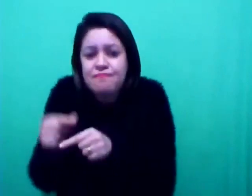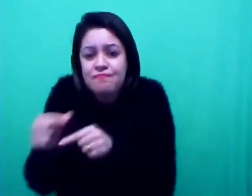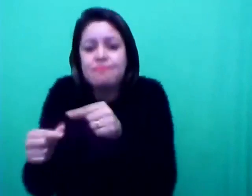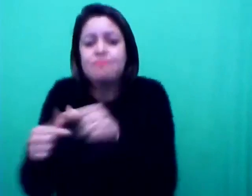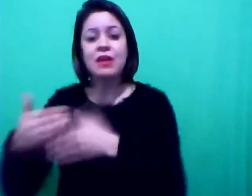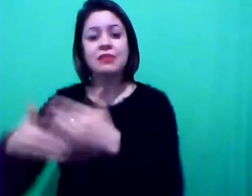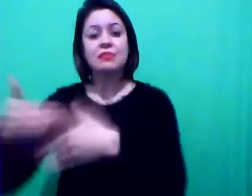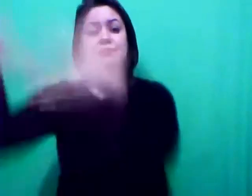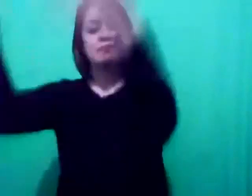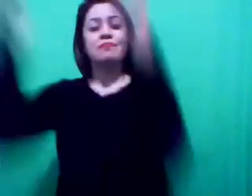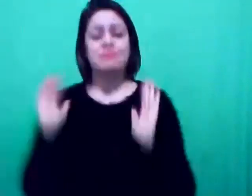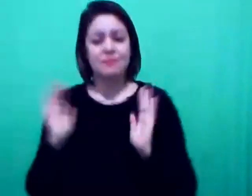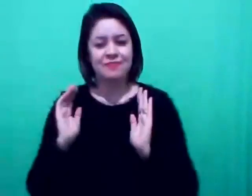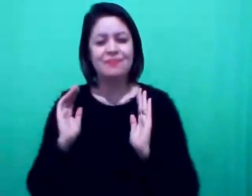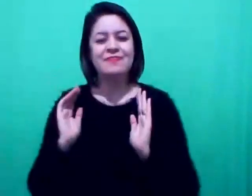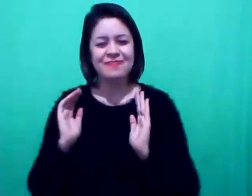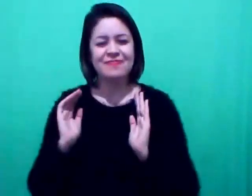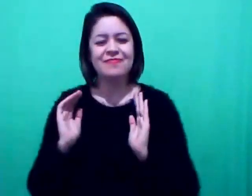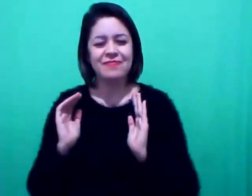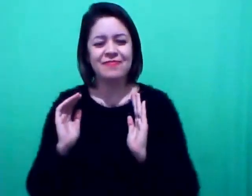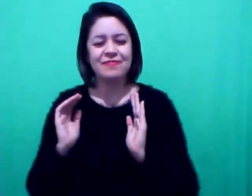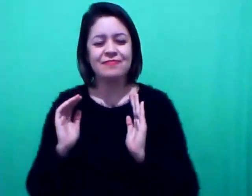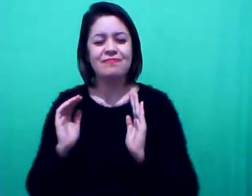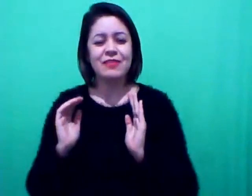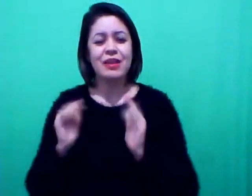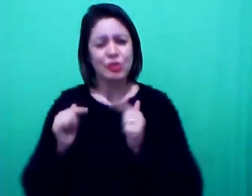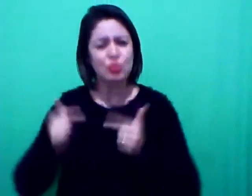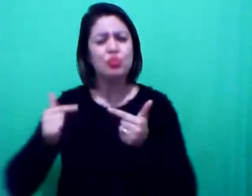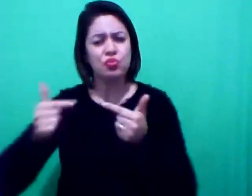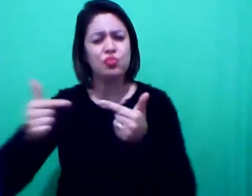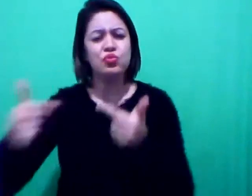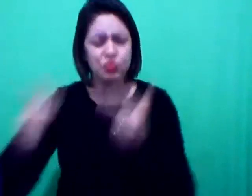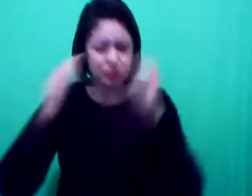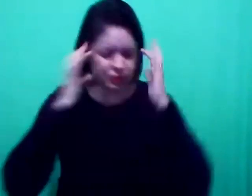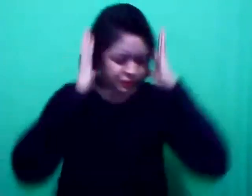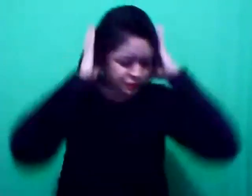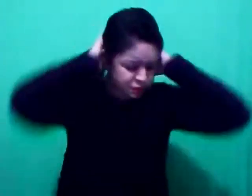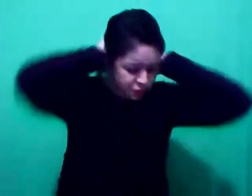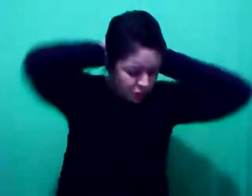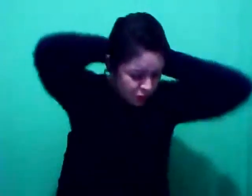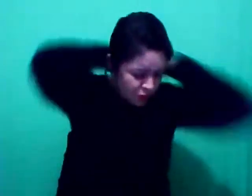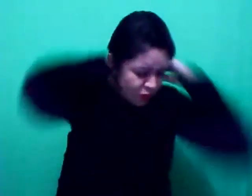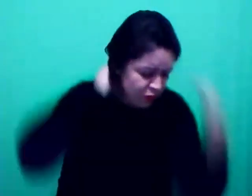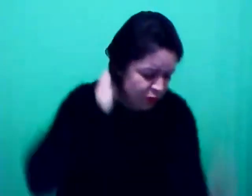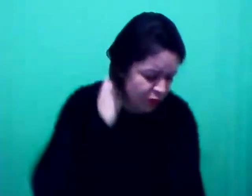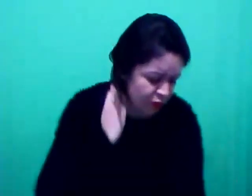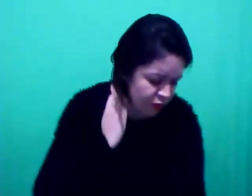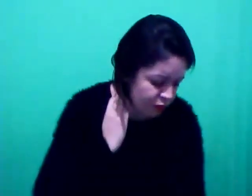Ele é de passos pequenos, né? Até a pessoa conseguir se desenvolver por completo. É uma luta para que nós consigamos